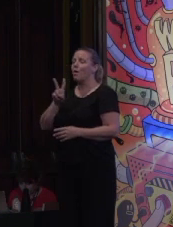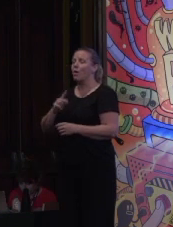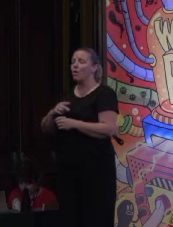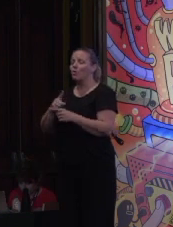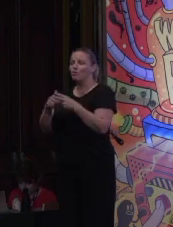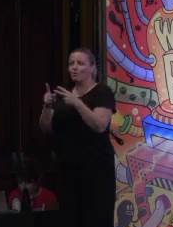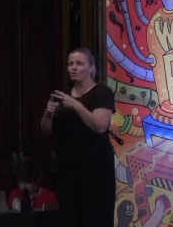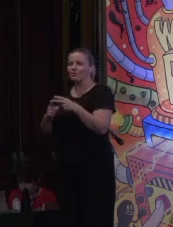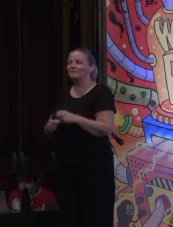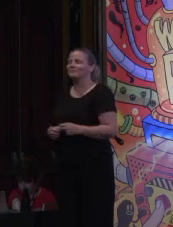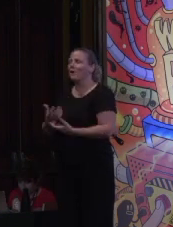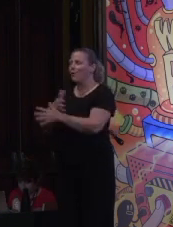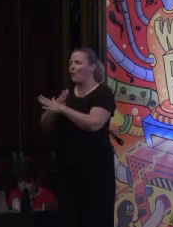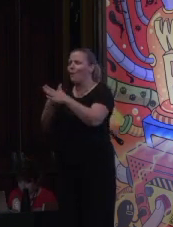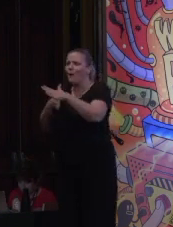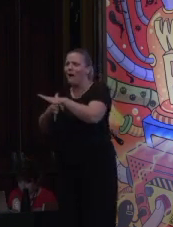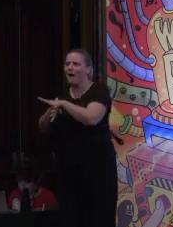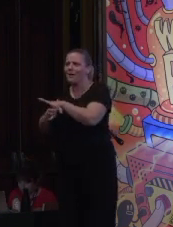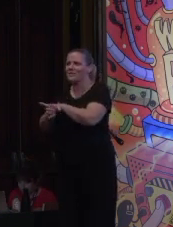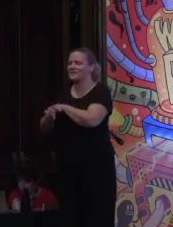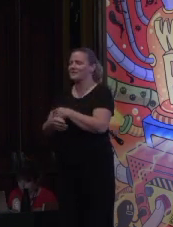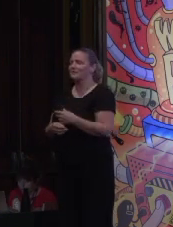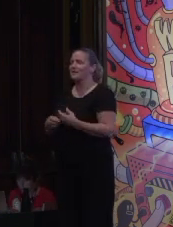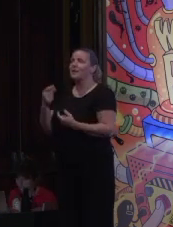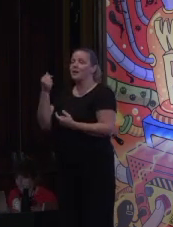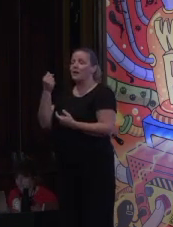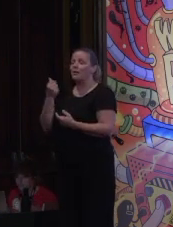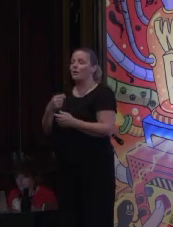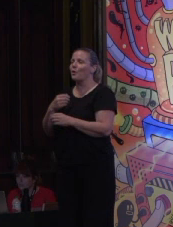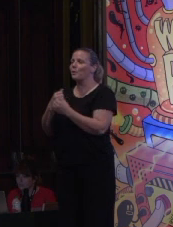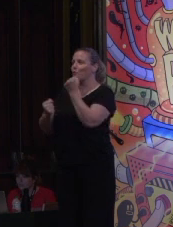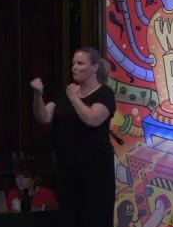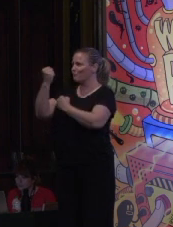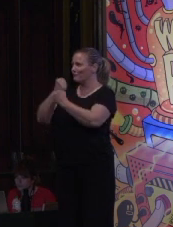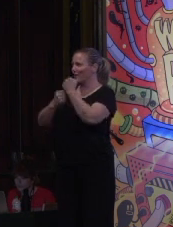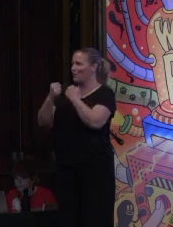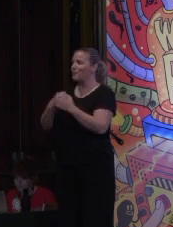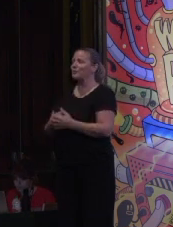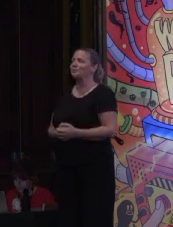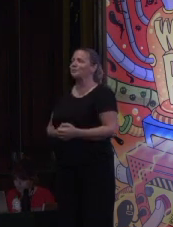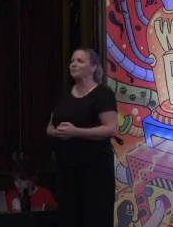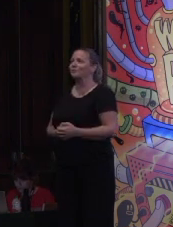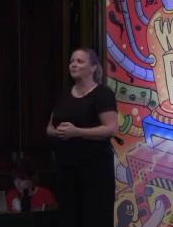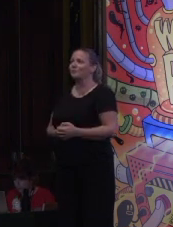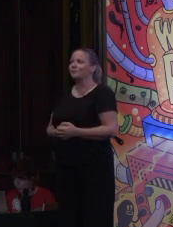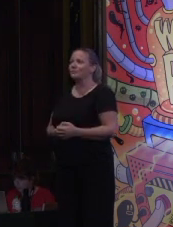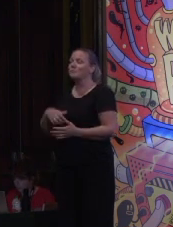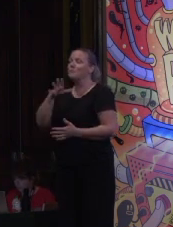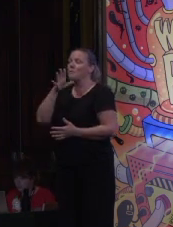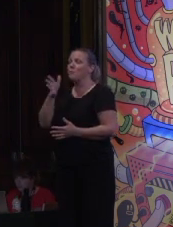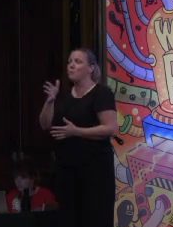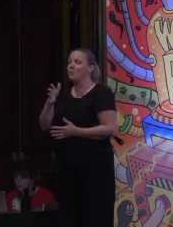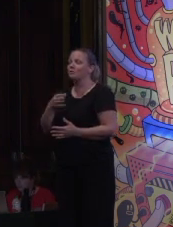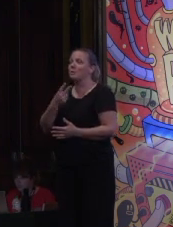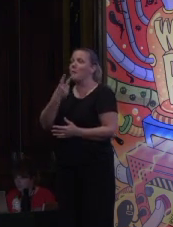sea accesible, sobre todo a nivel económico. Estamos hablando de que los juegos de estas dimensiones se suelen mover en un rango de